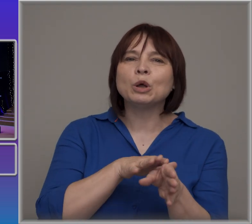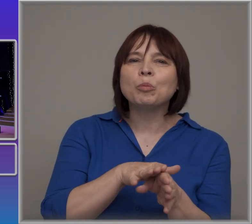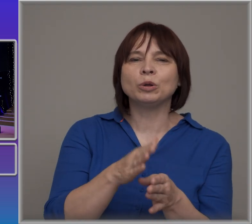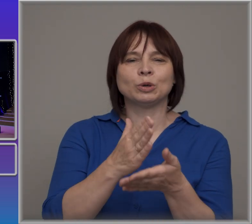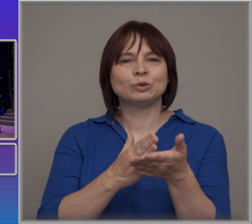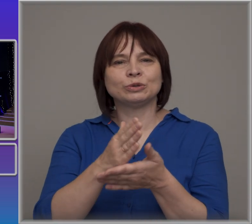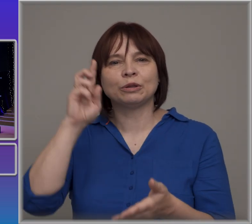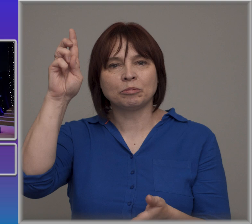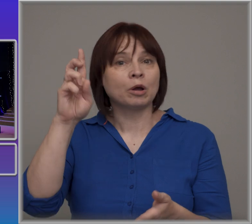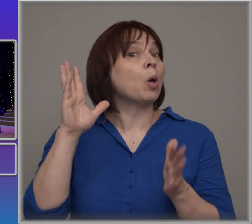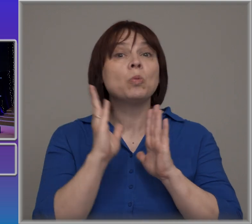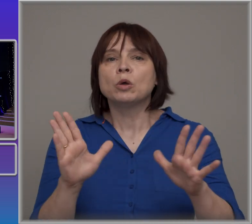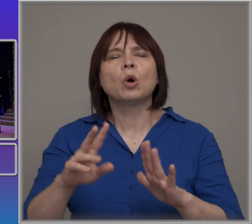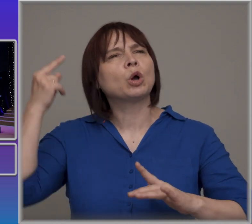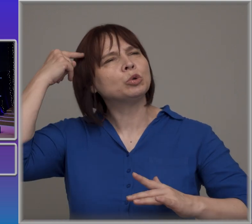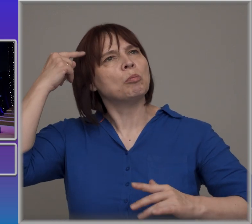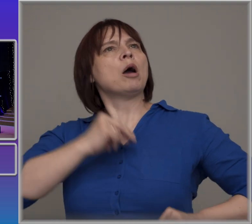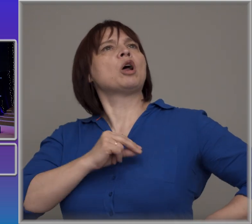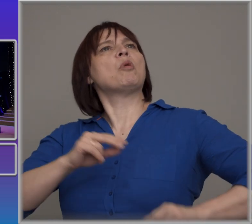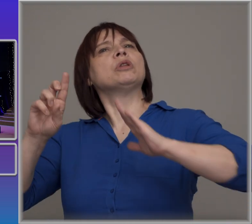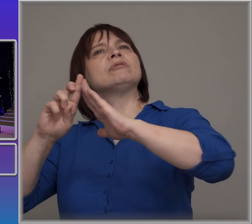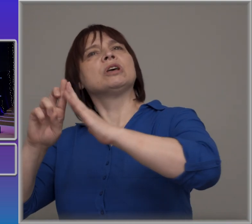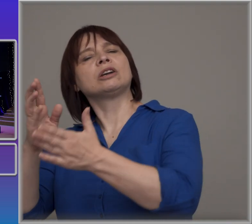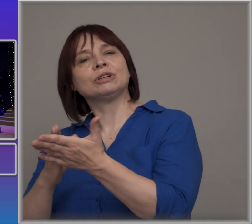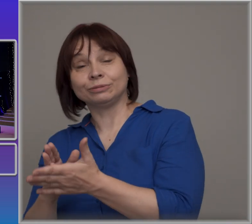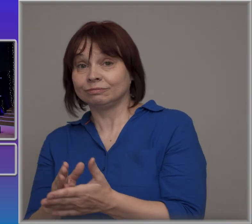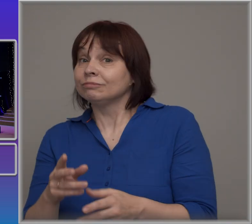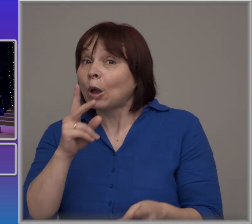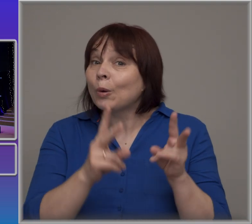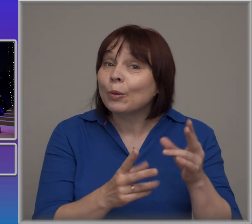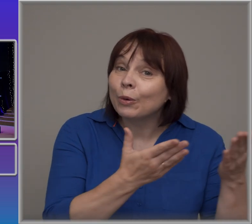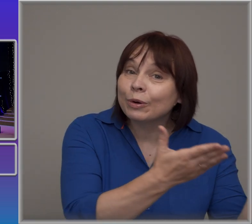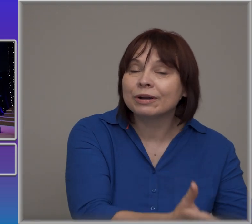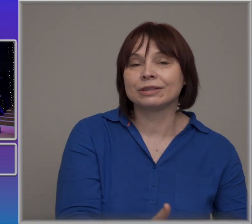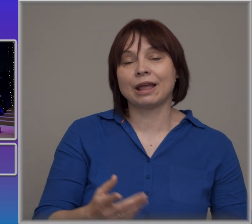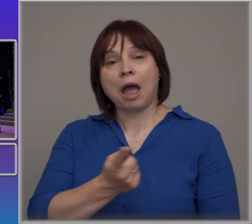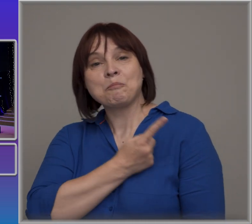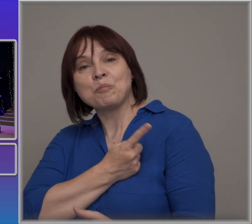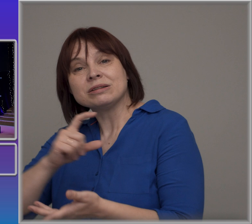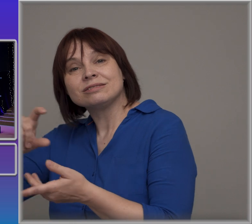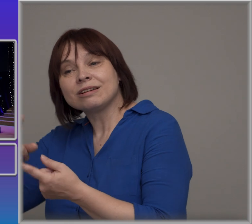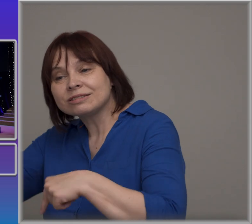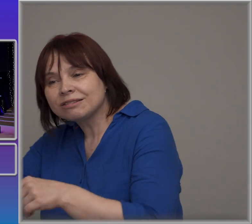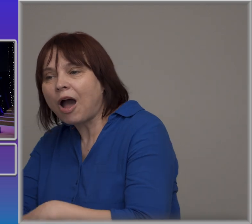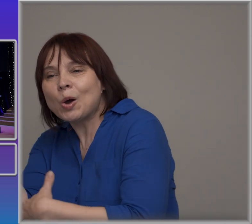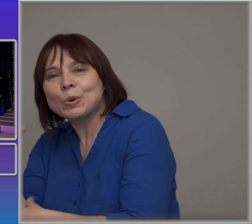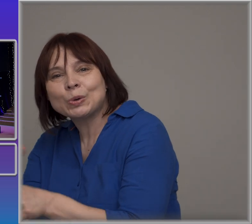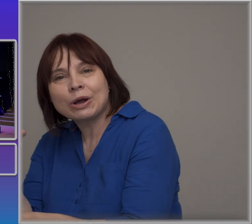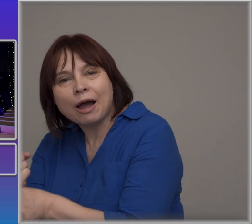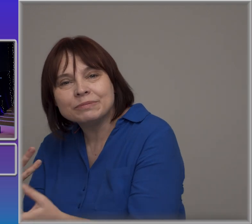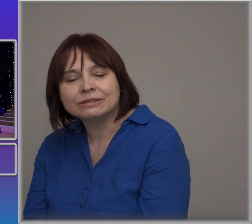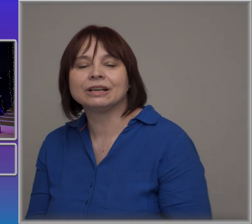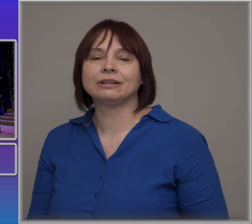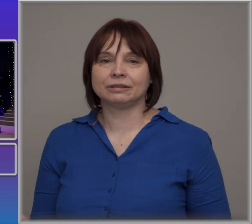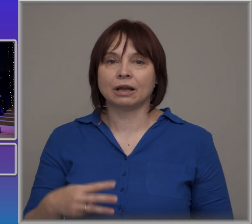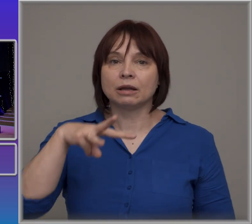основу богословия протестантов. «Бог призывает людей трудиться, как трудится Он Сам, выполняя